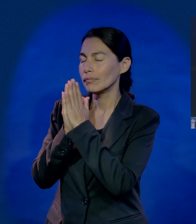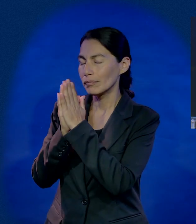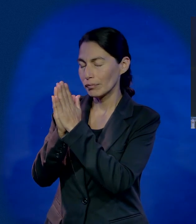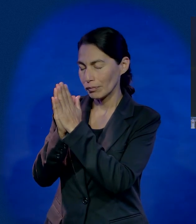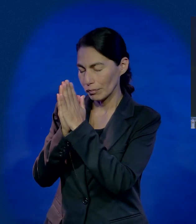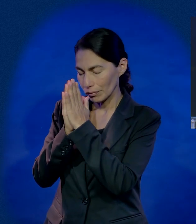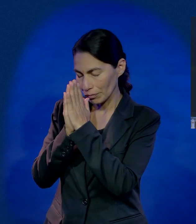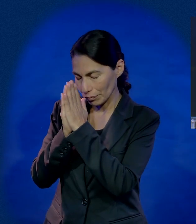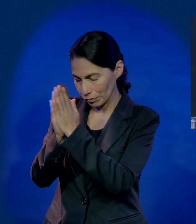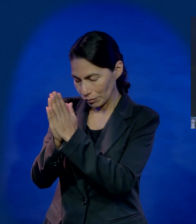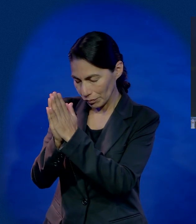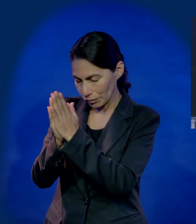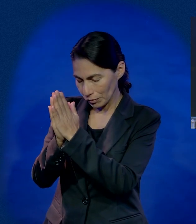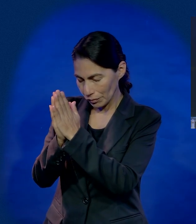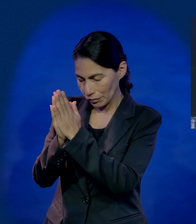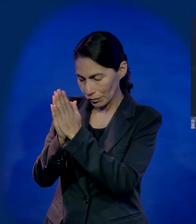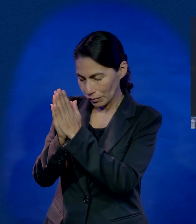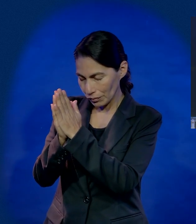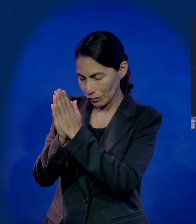Por favor,